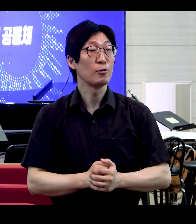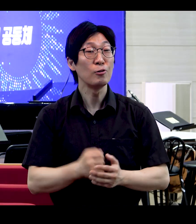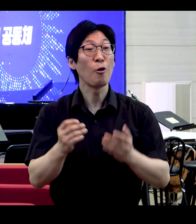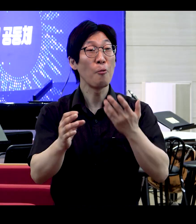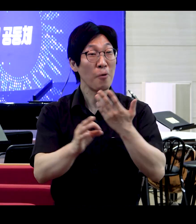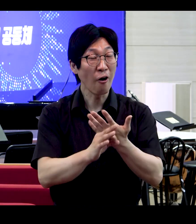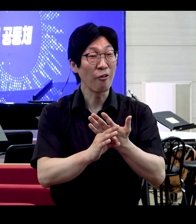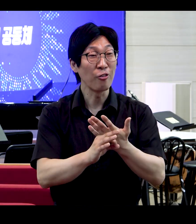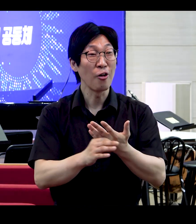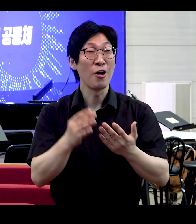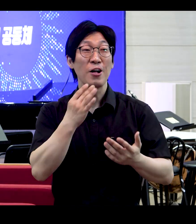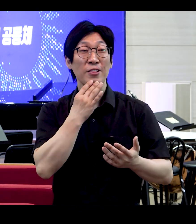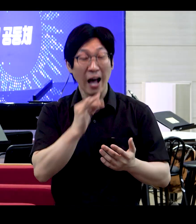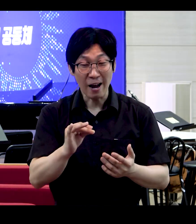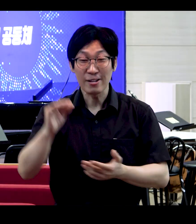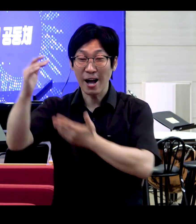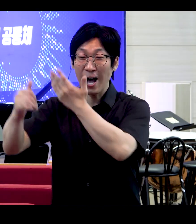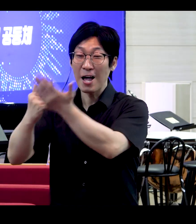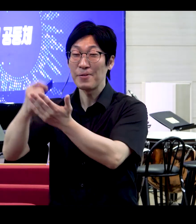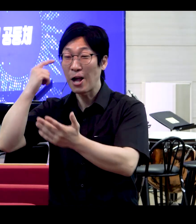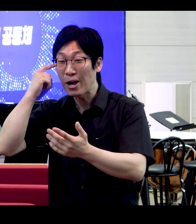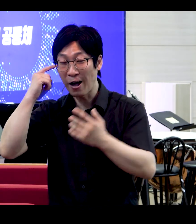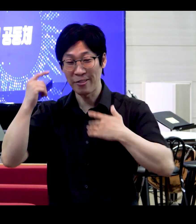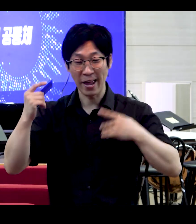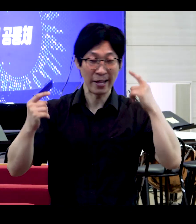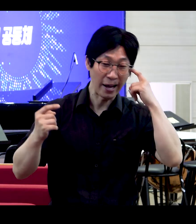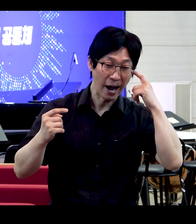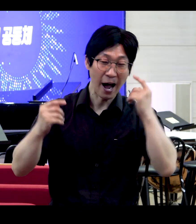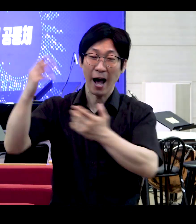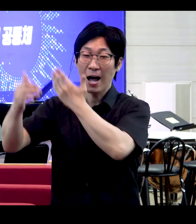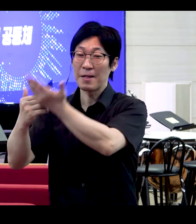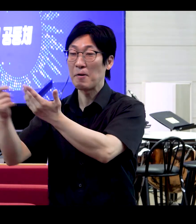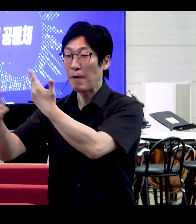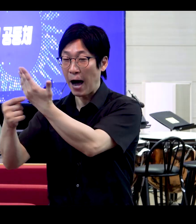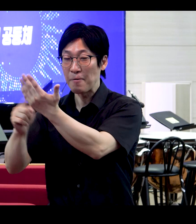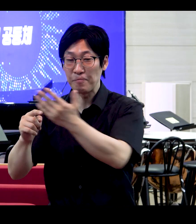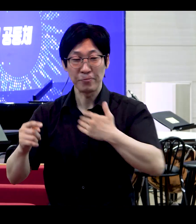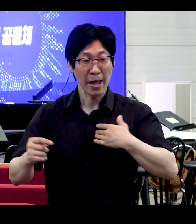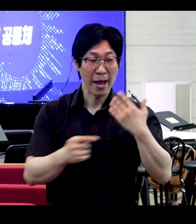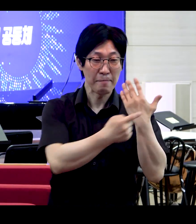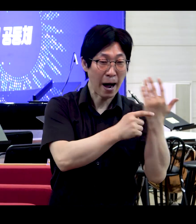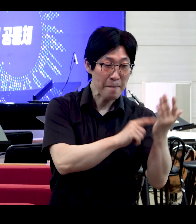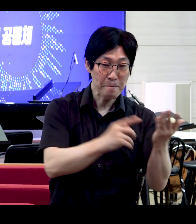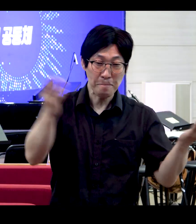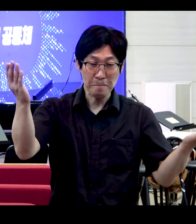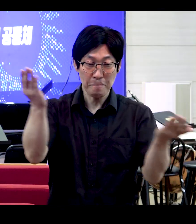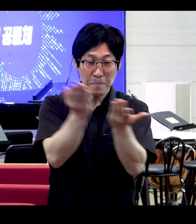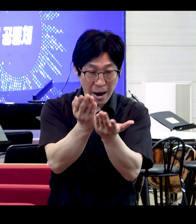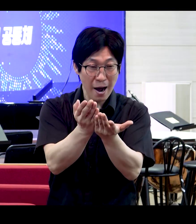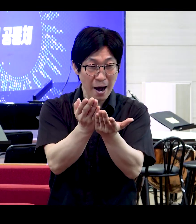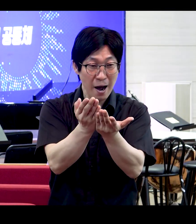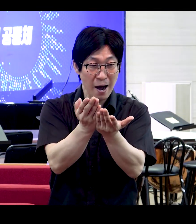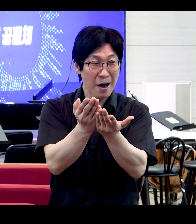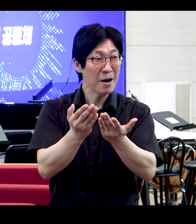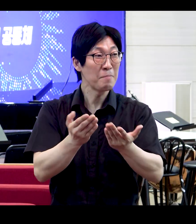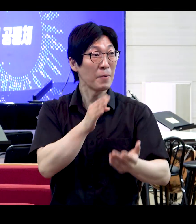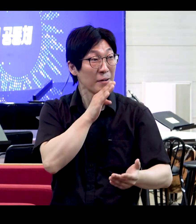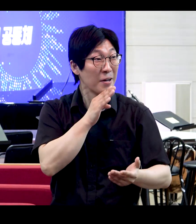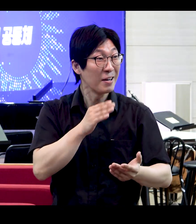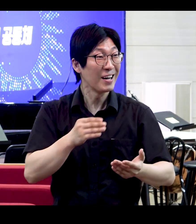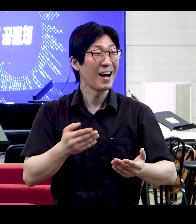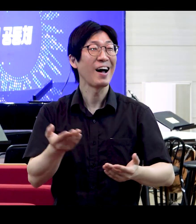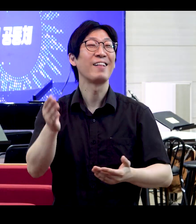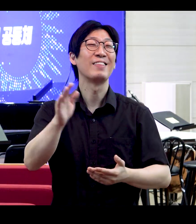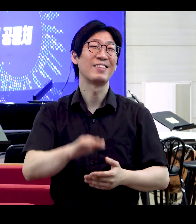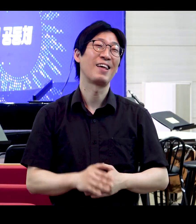그러면 맞아야죠. 하나님의 마음이 우리 마음이었고 하나님의 생각이 우리 생각이어야 하고 하나님 말씀과 내 생각이 맞아야 되는